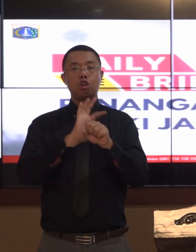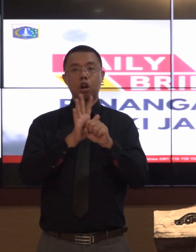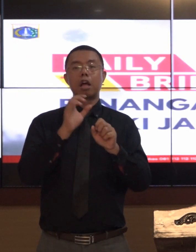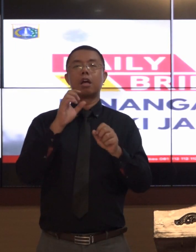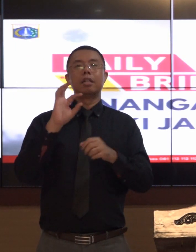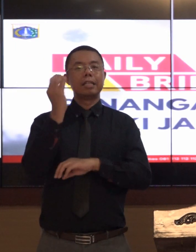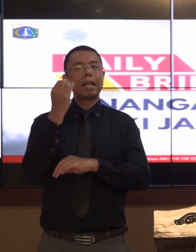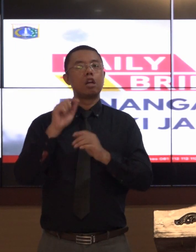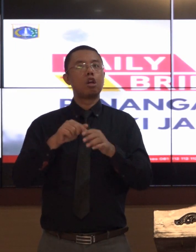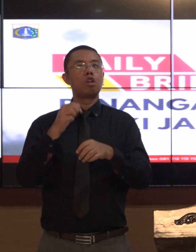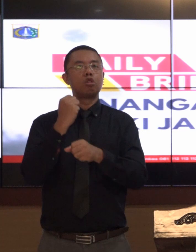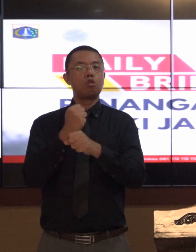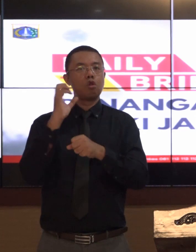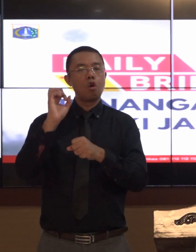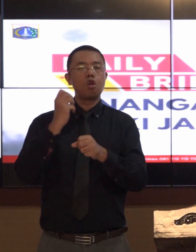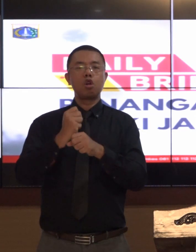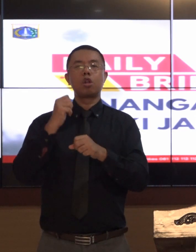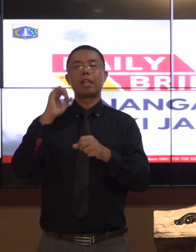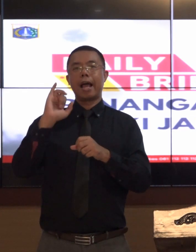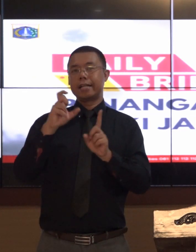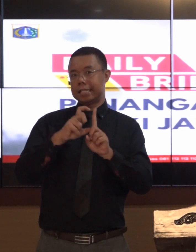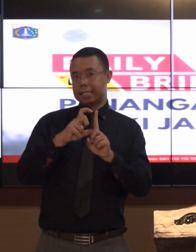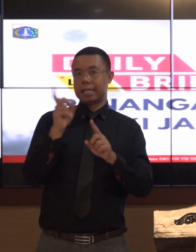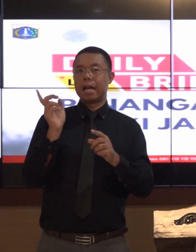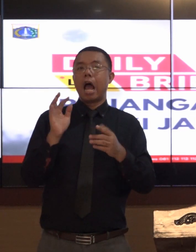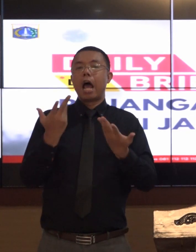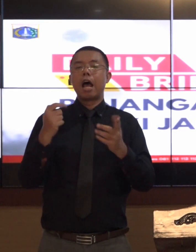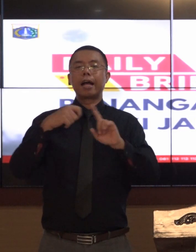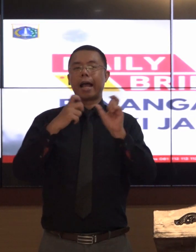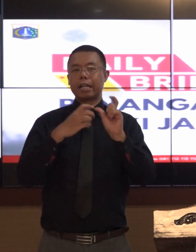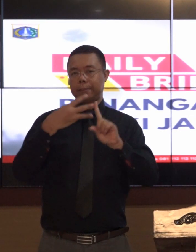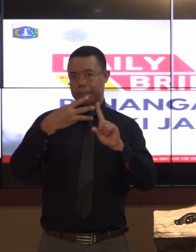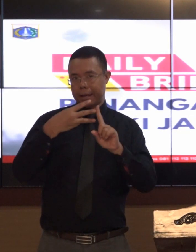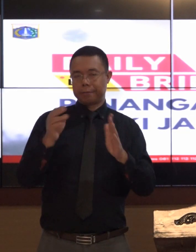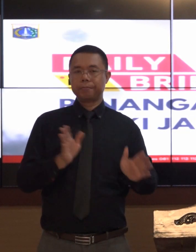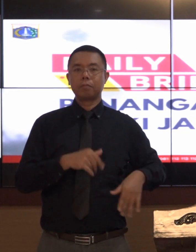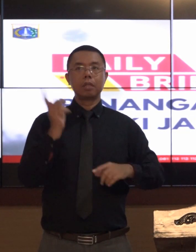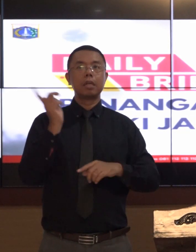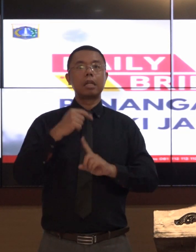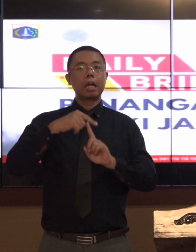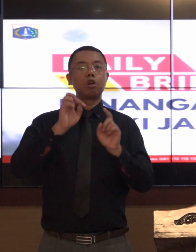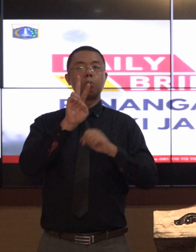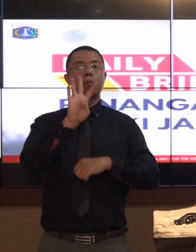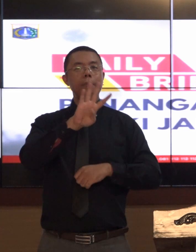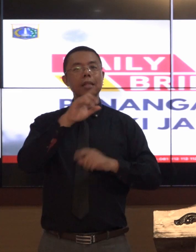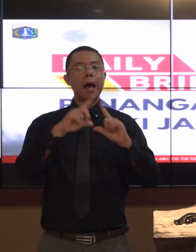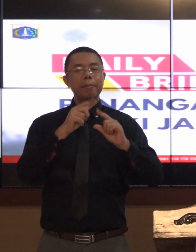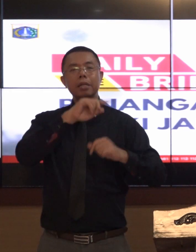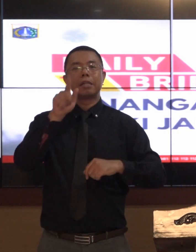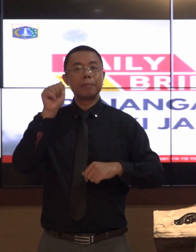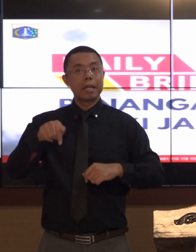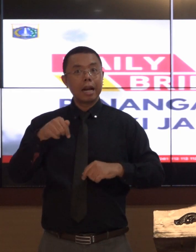garing kyb sejak tanggal 24-04-2018 saat ini